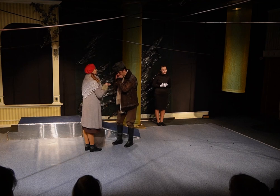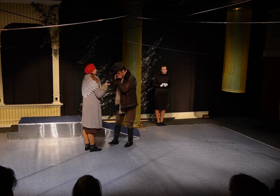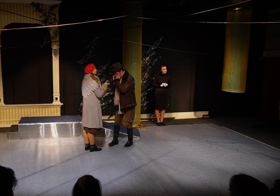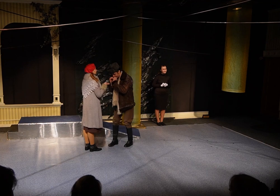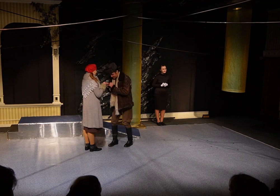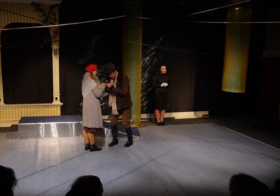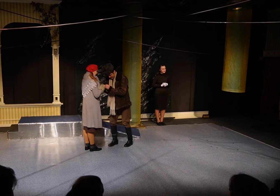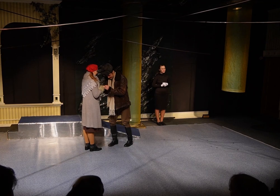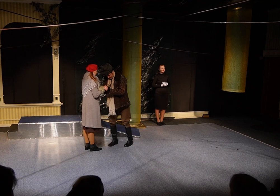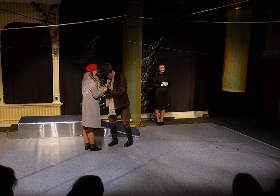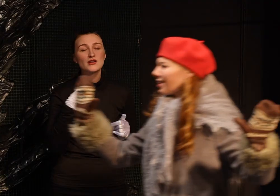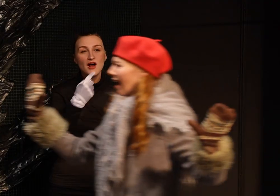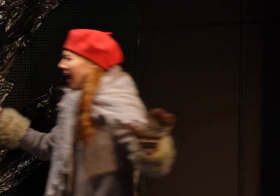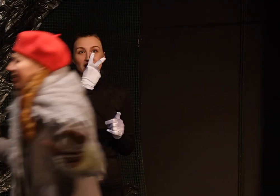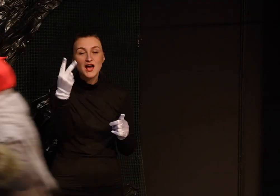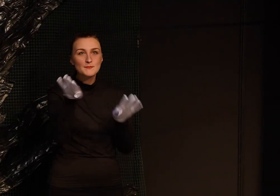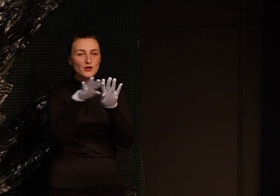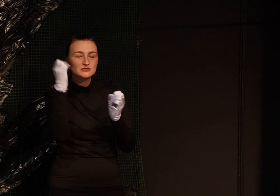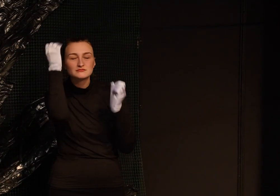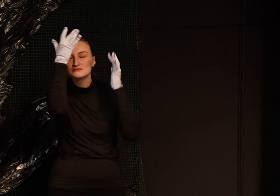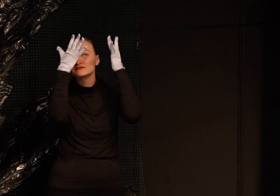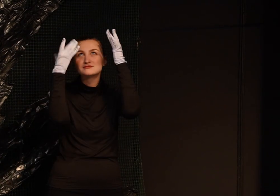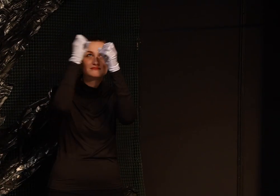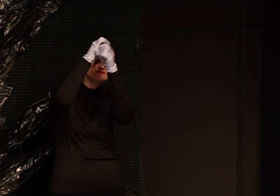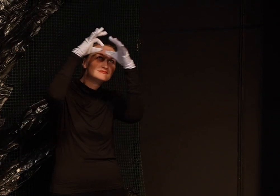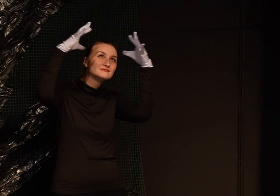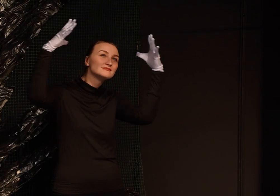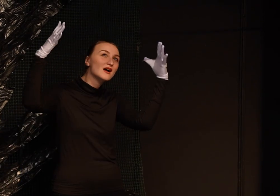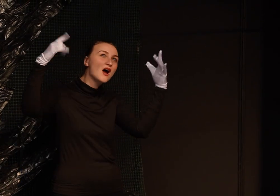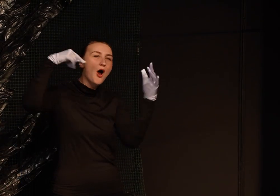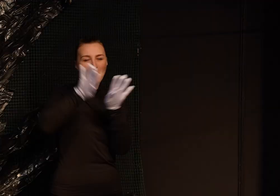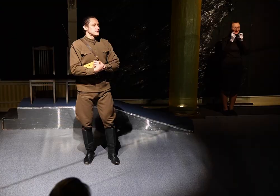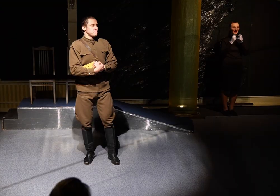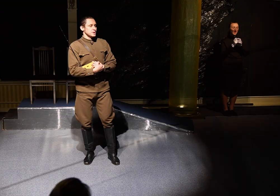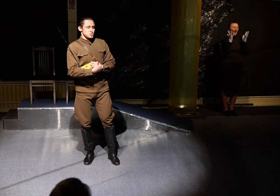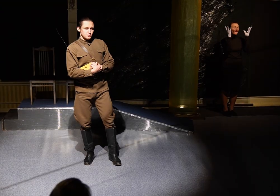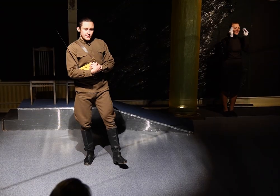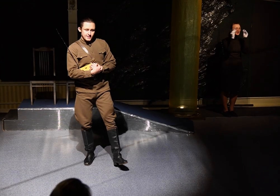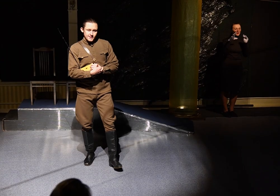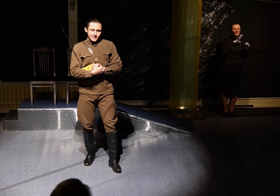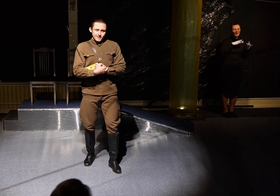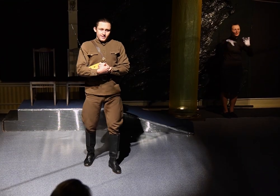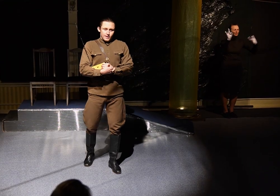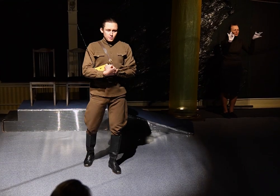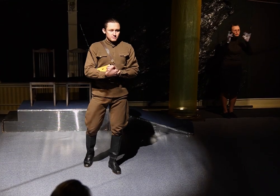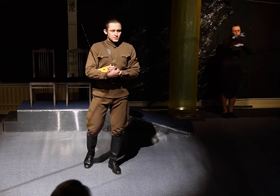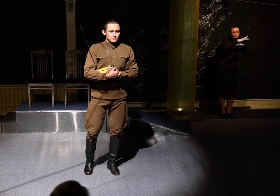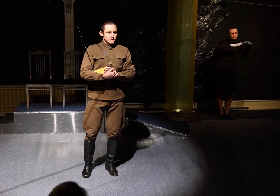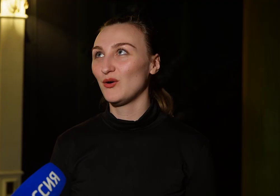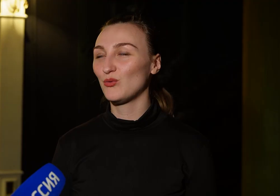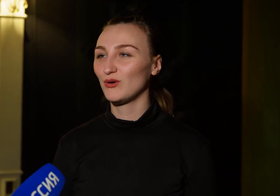было разглядеть все жесты в полумраке. Так больше 2 часов девушка четко и эмоционально переводила диалоги главных